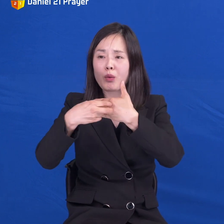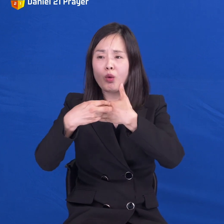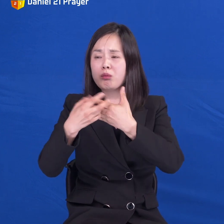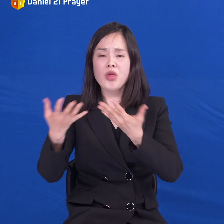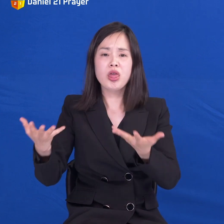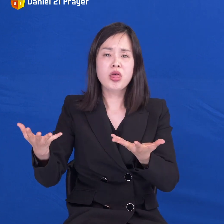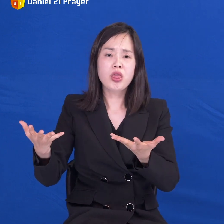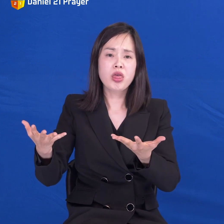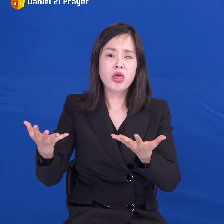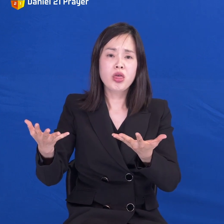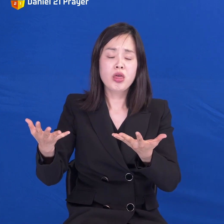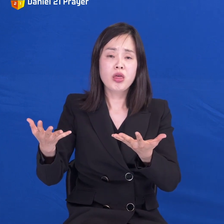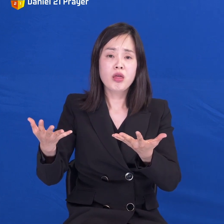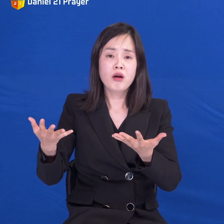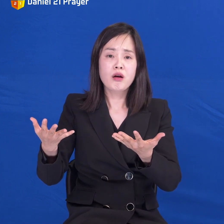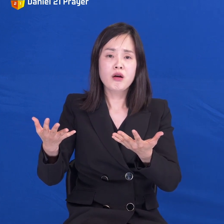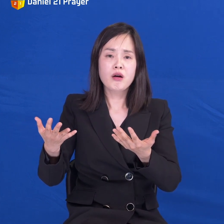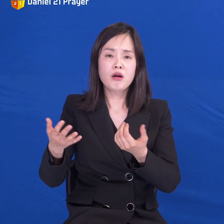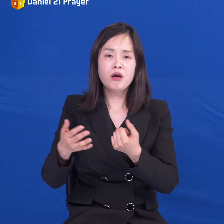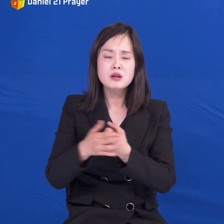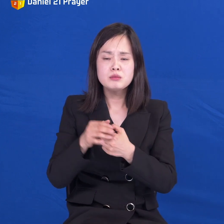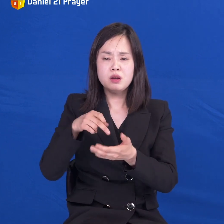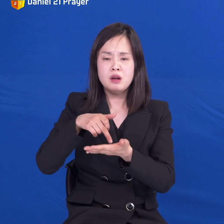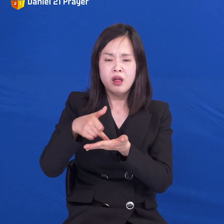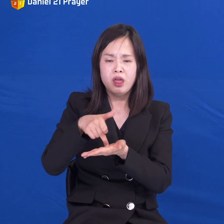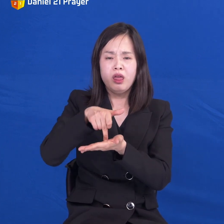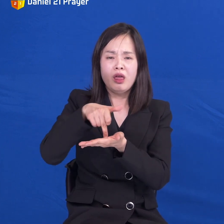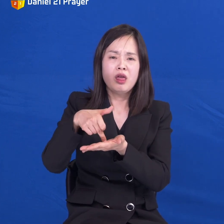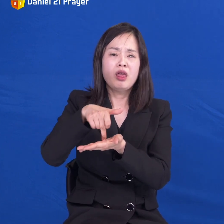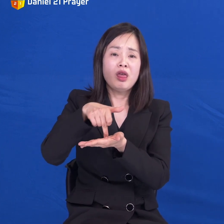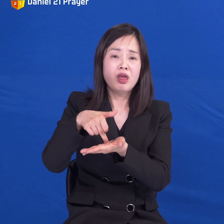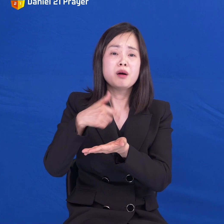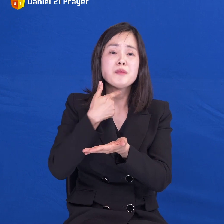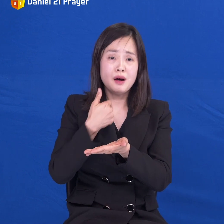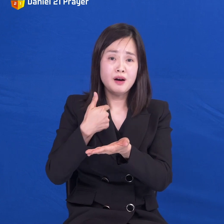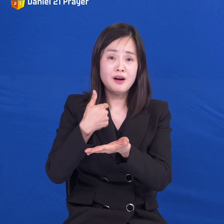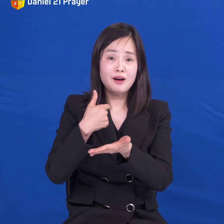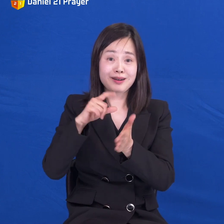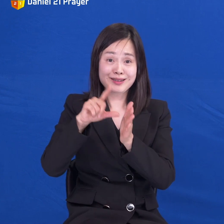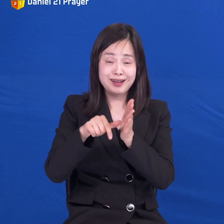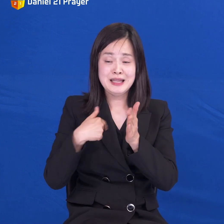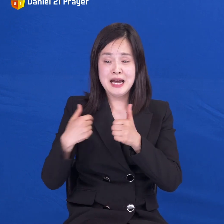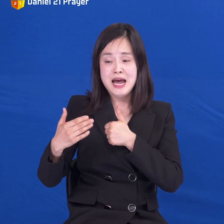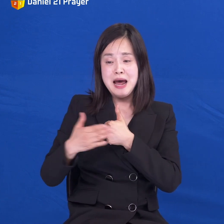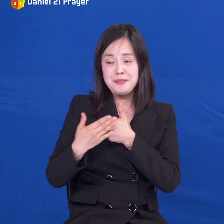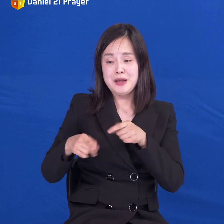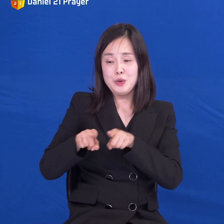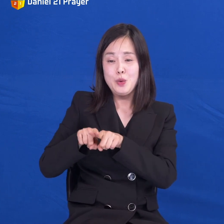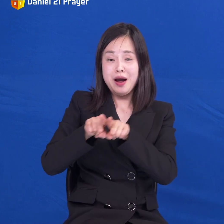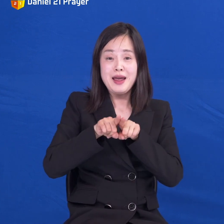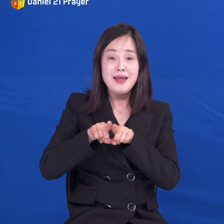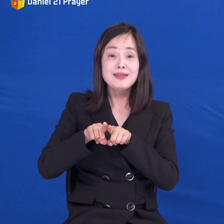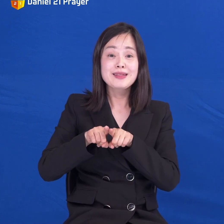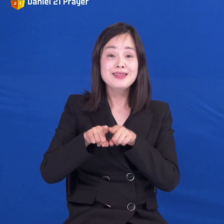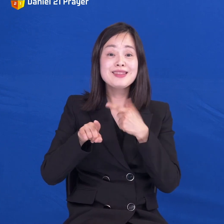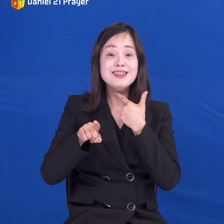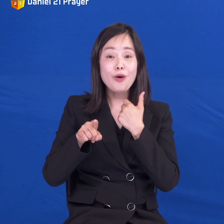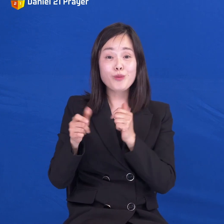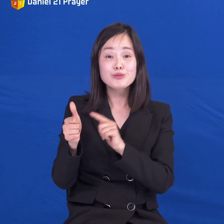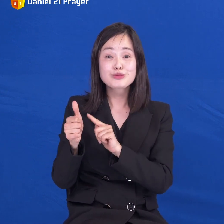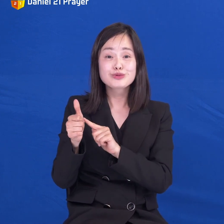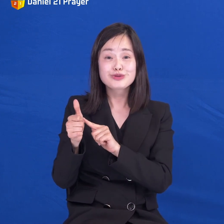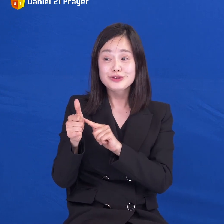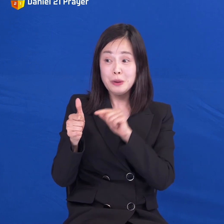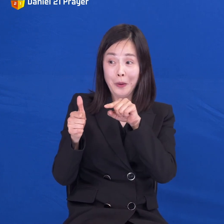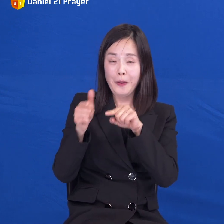주셨어요. 그때 저와 함께 동행했던 분이 여기 와 있습니다. 이분이